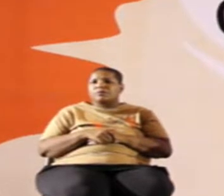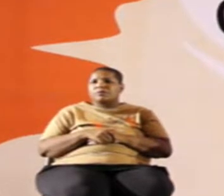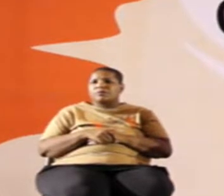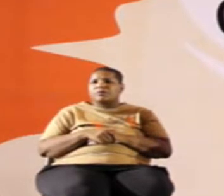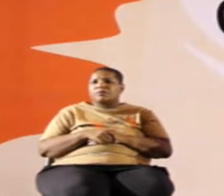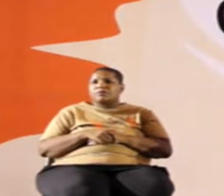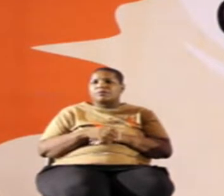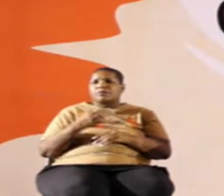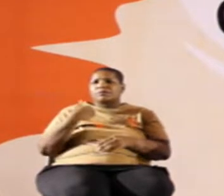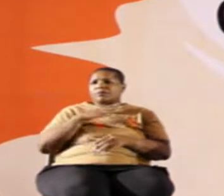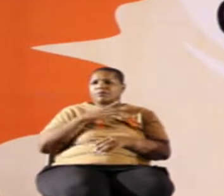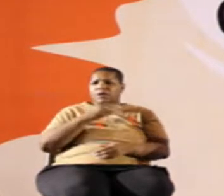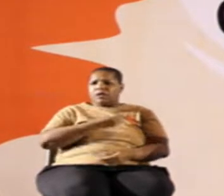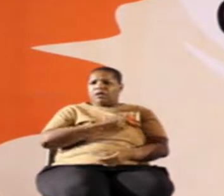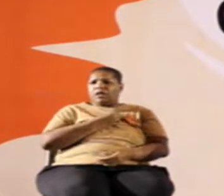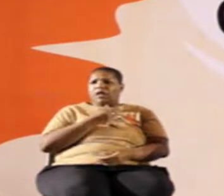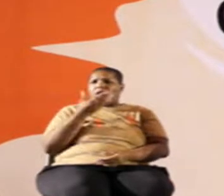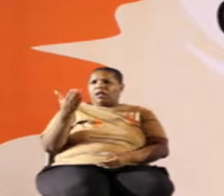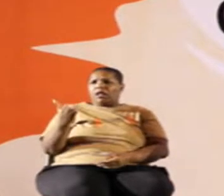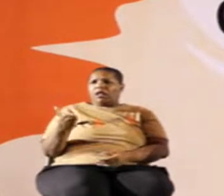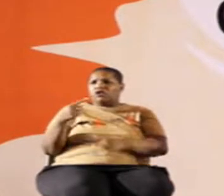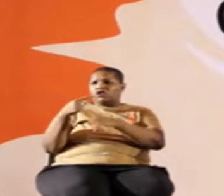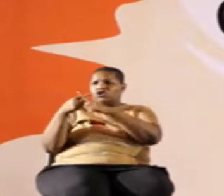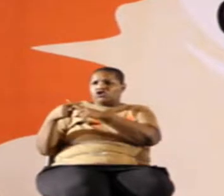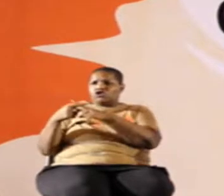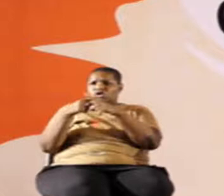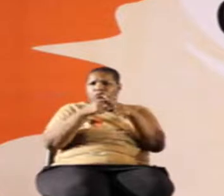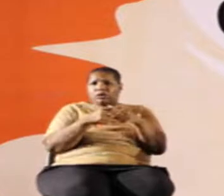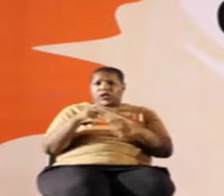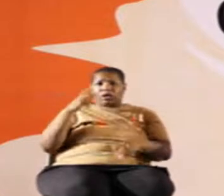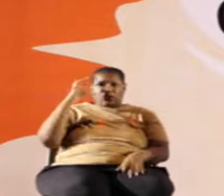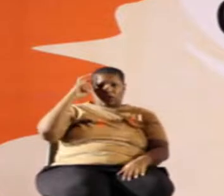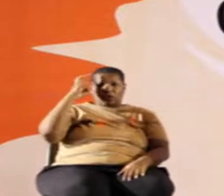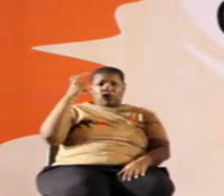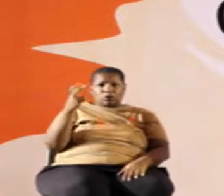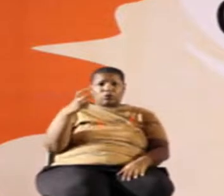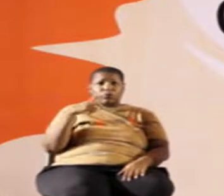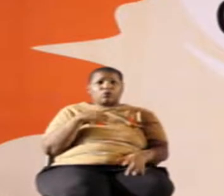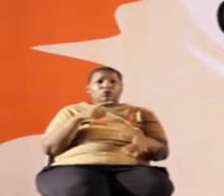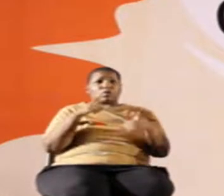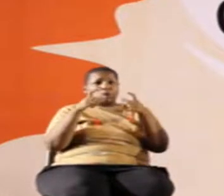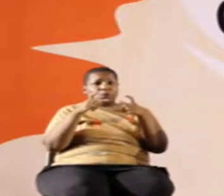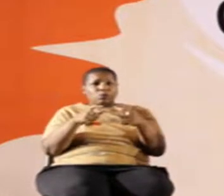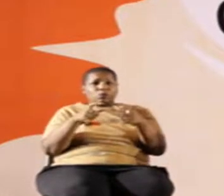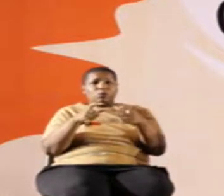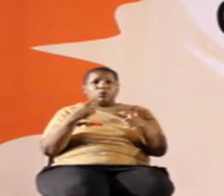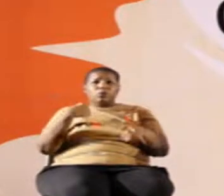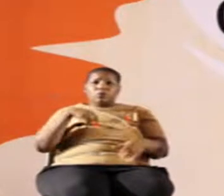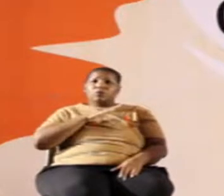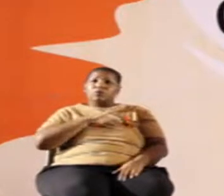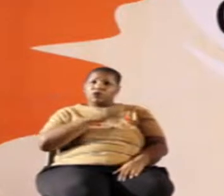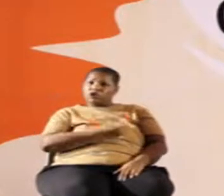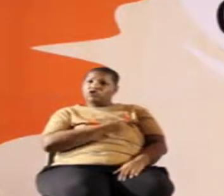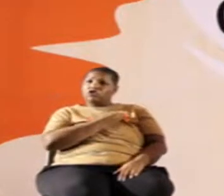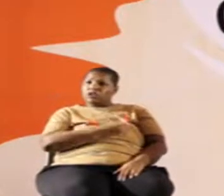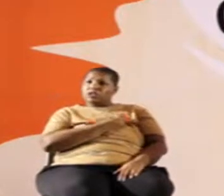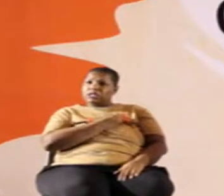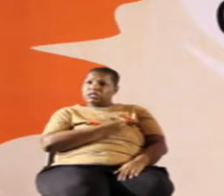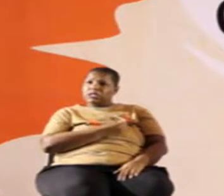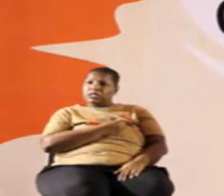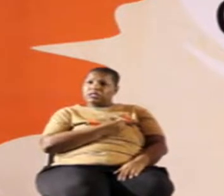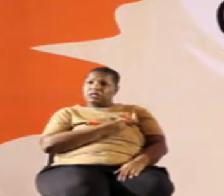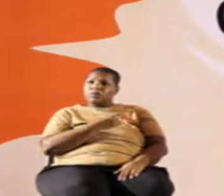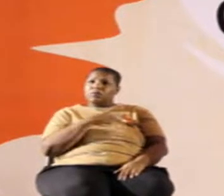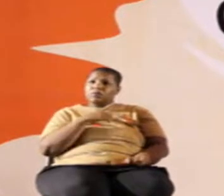A gente está lá disputando. Né? A cultura é esse lugar onde a gente existe,